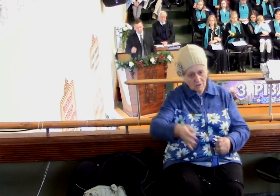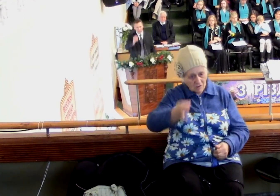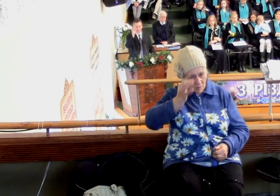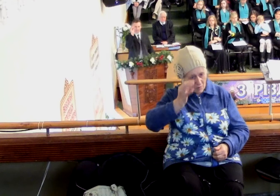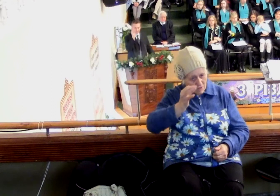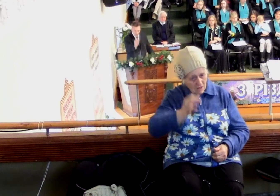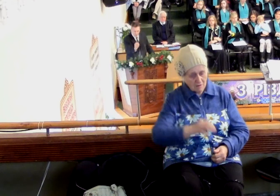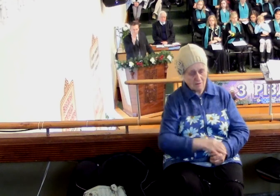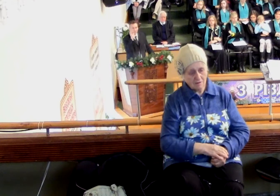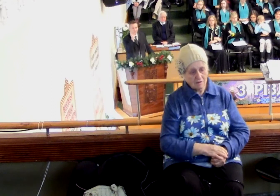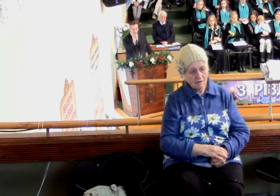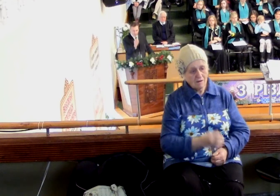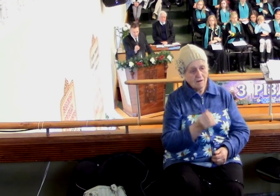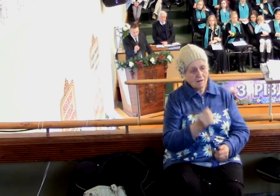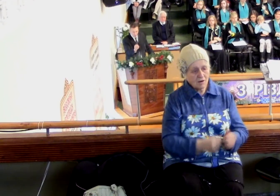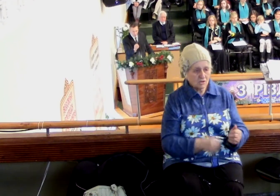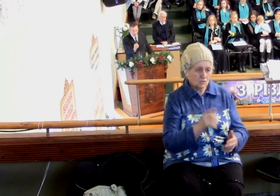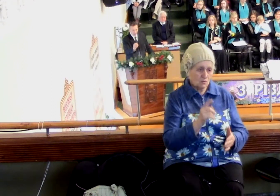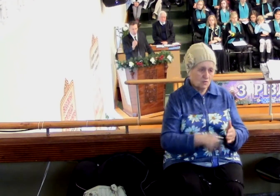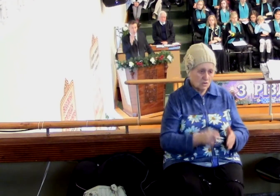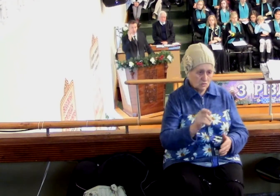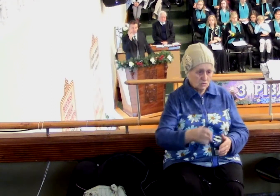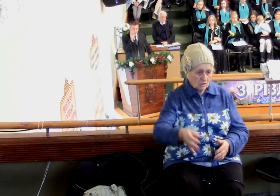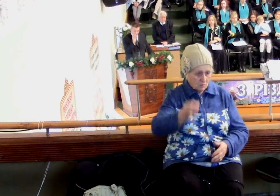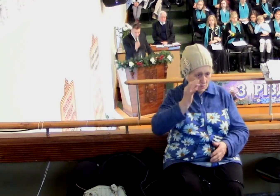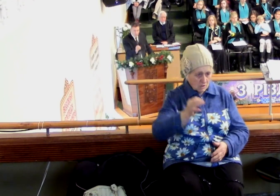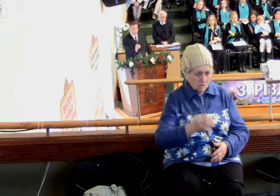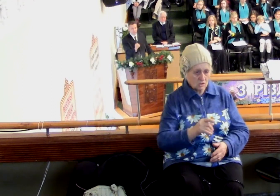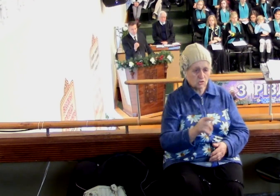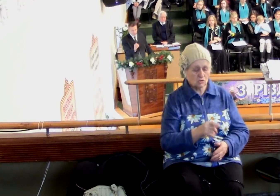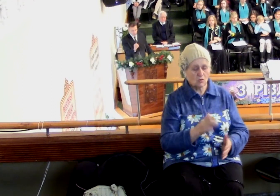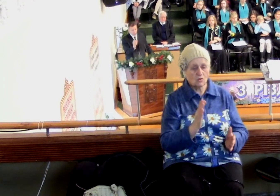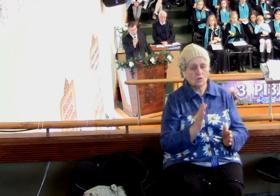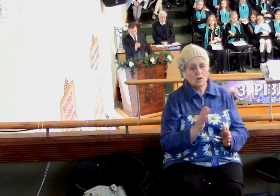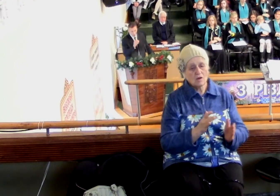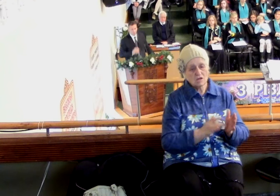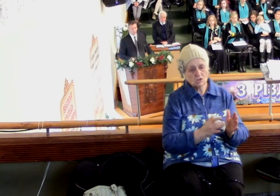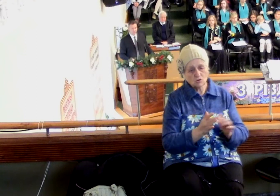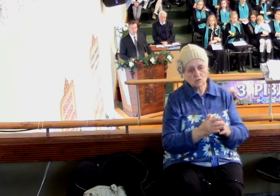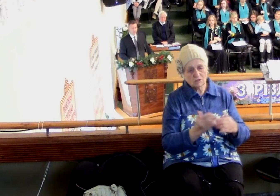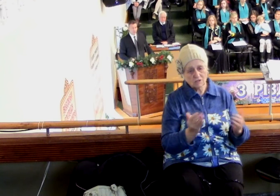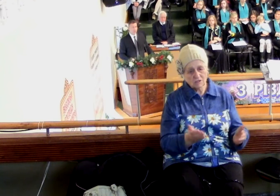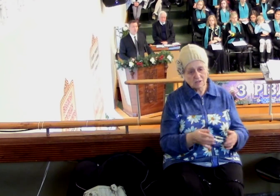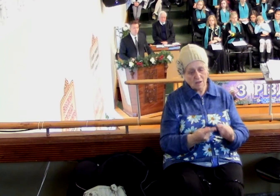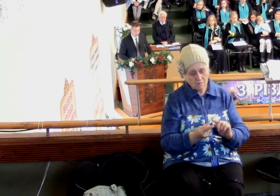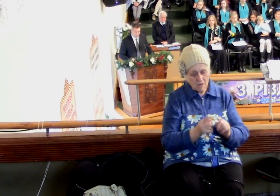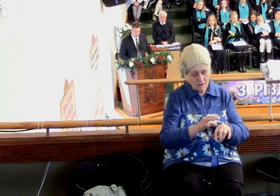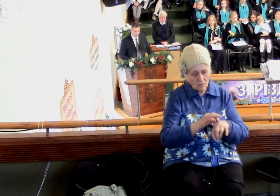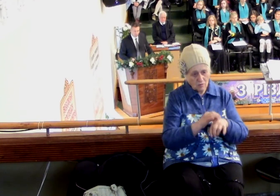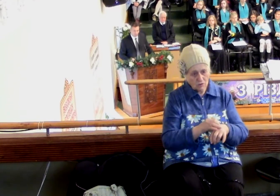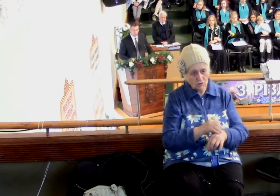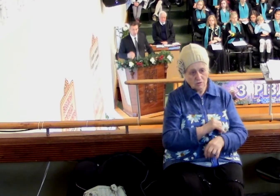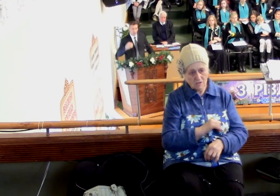это напоминание каждому христианину, что в Иисусе Христе воплощенном сам